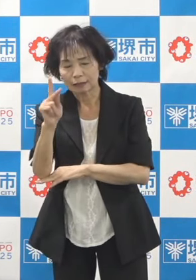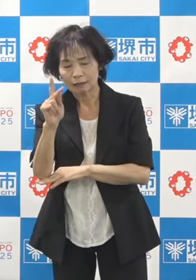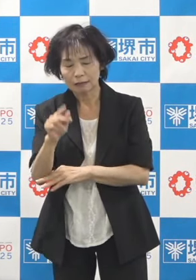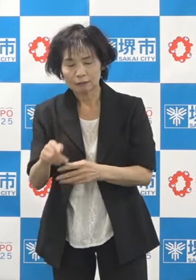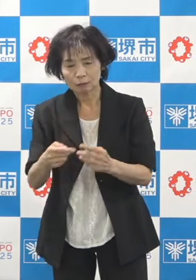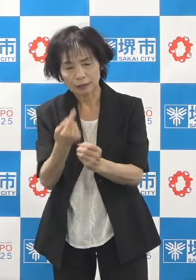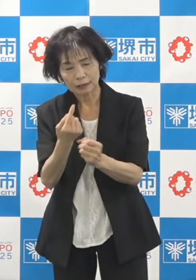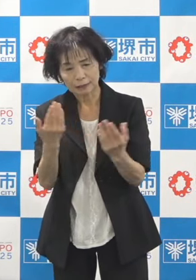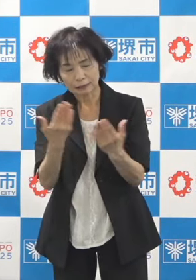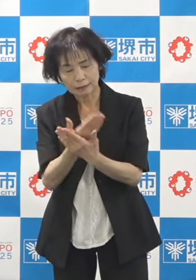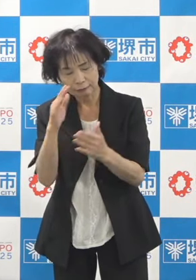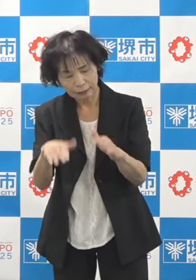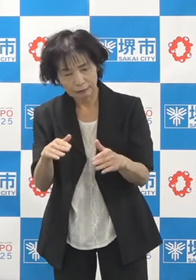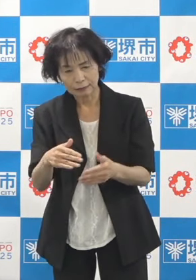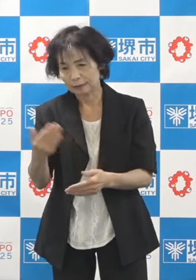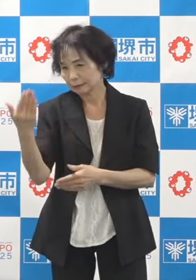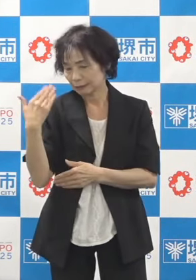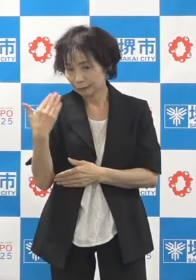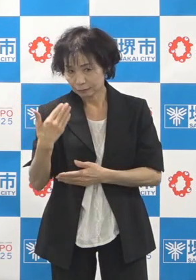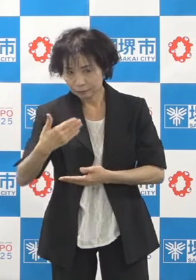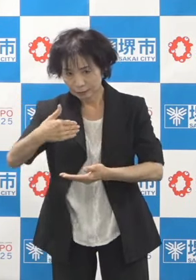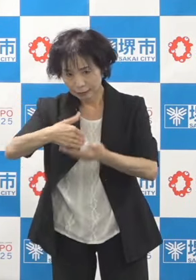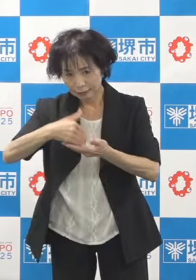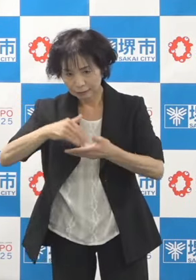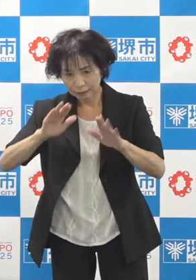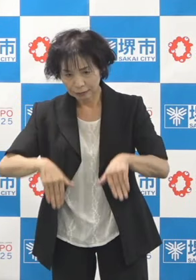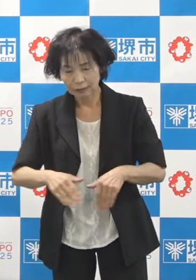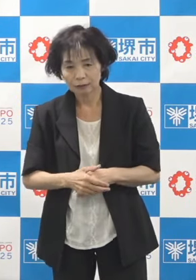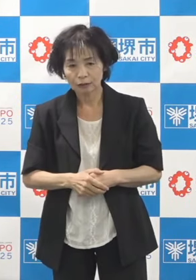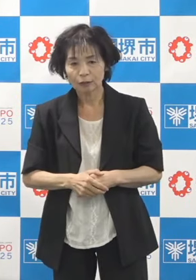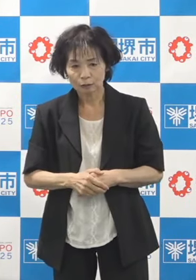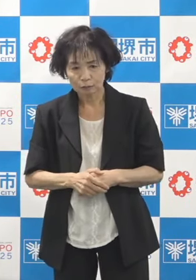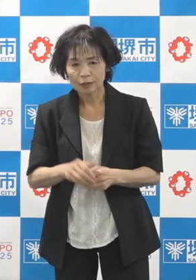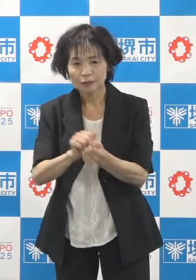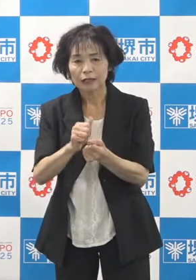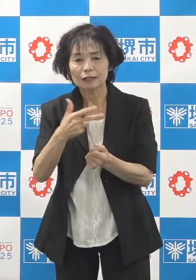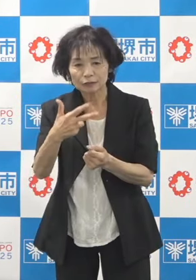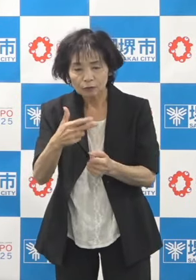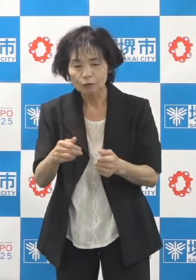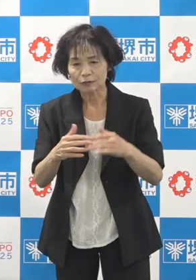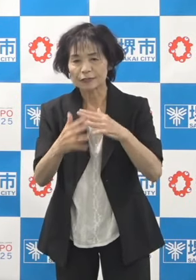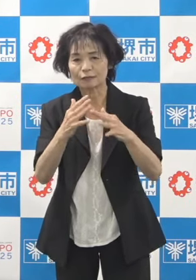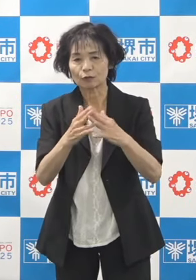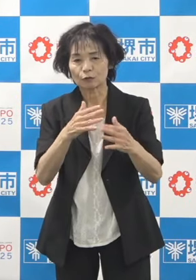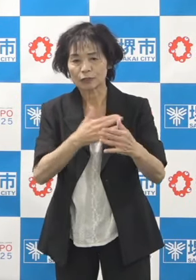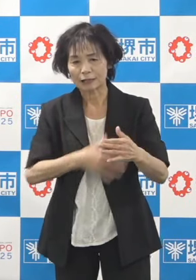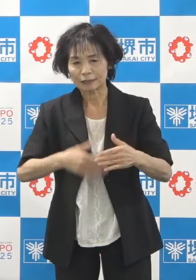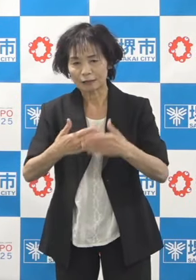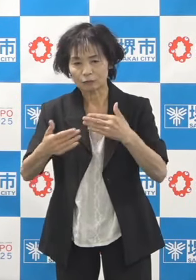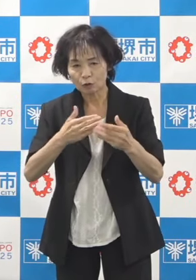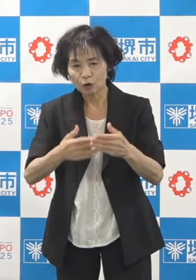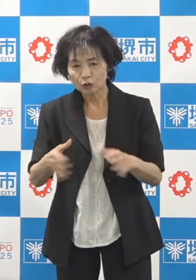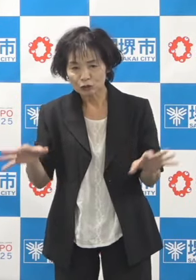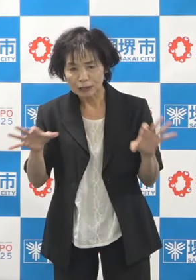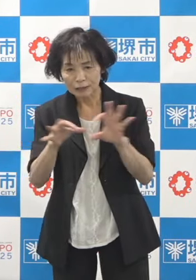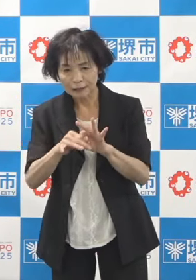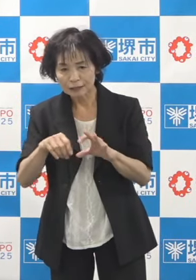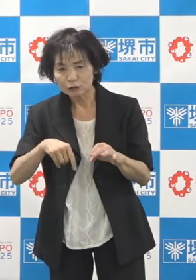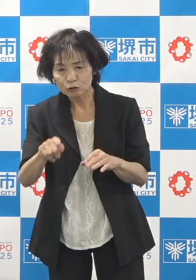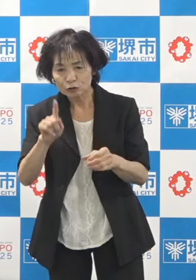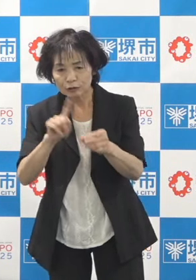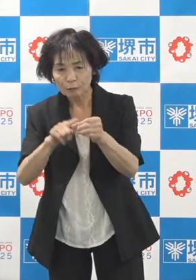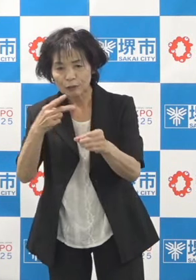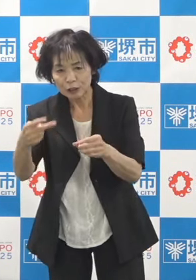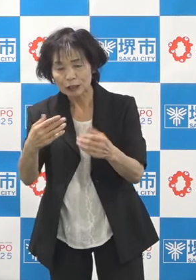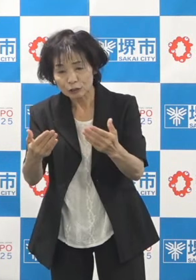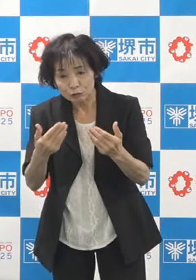、こうもうちょっと引いた目線で堺市の戦争体験をつないでいくために必要だと考えられてい